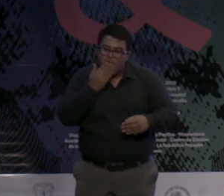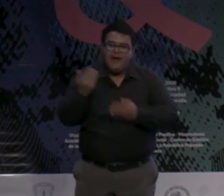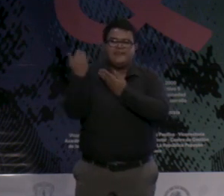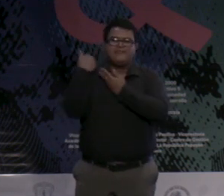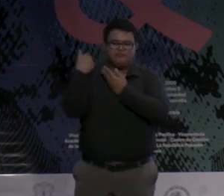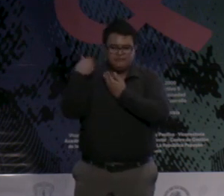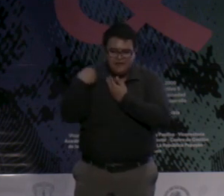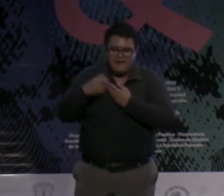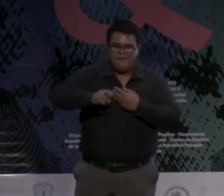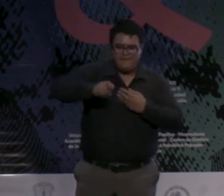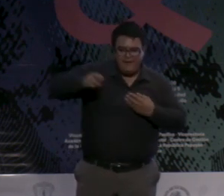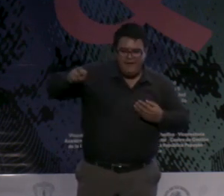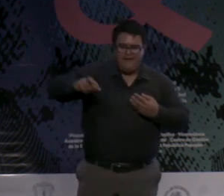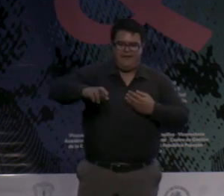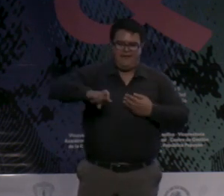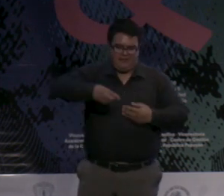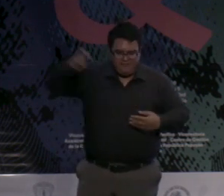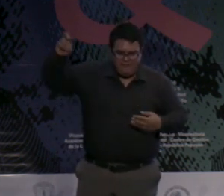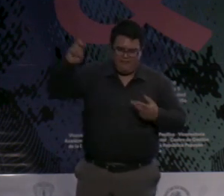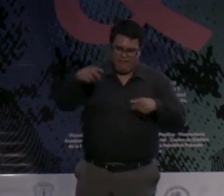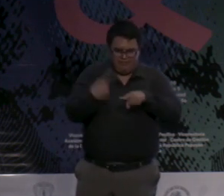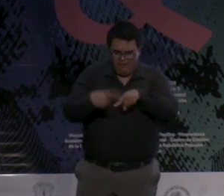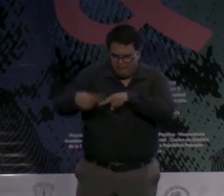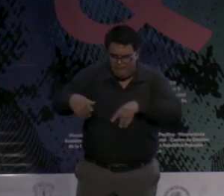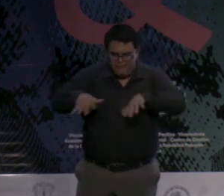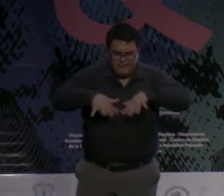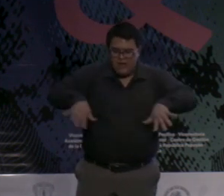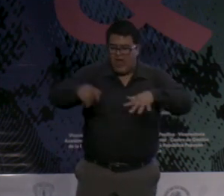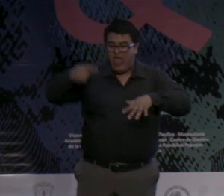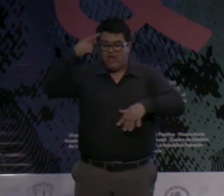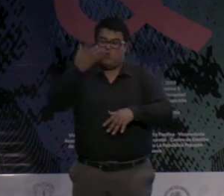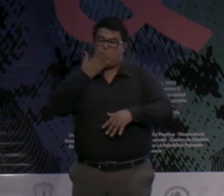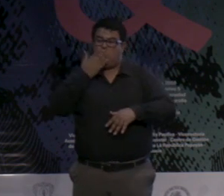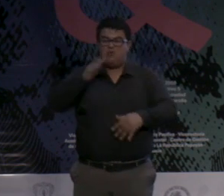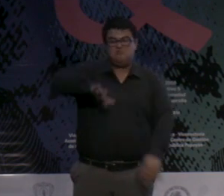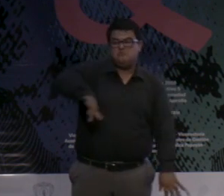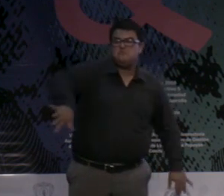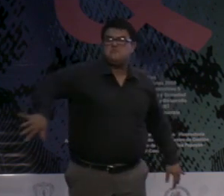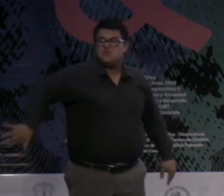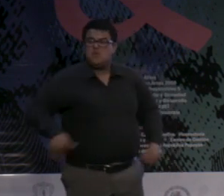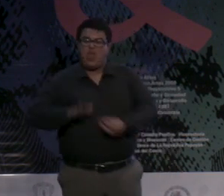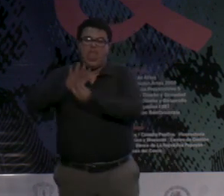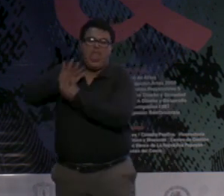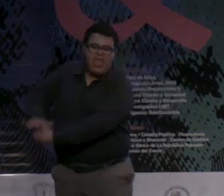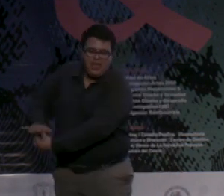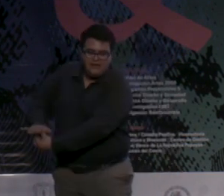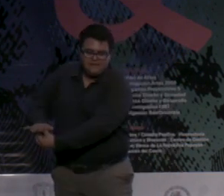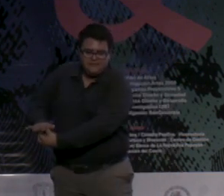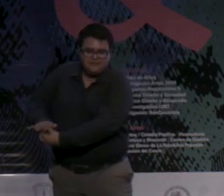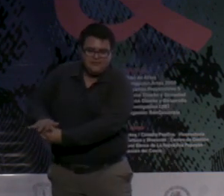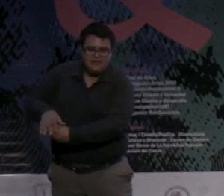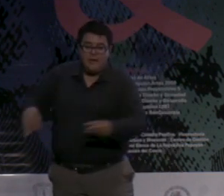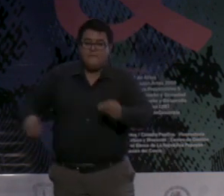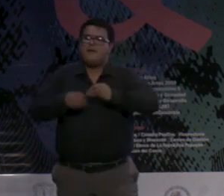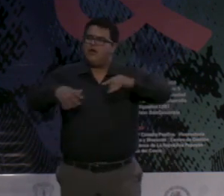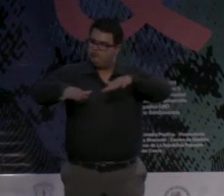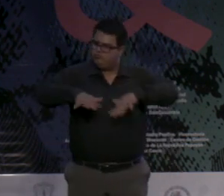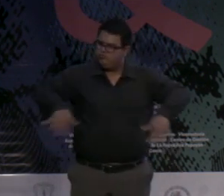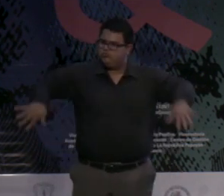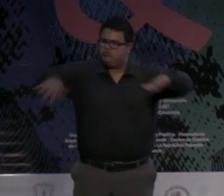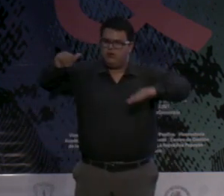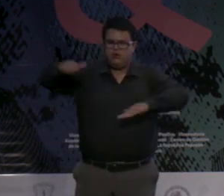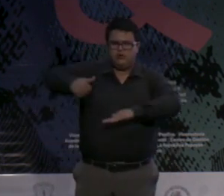de esa plata por la esclavitud, en lugares completamente marginales, y que también establecen unas jerarquías del espacio, unas